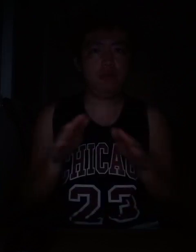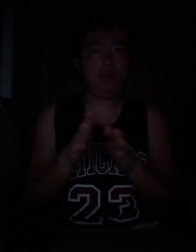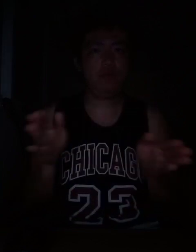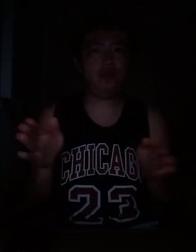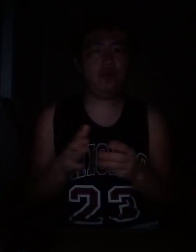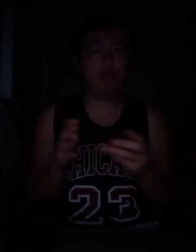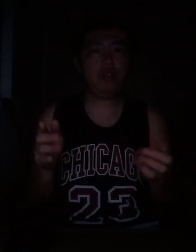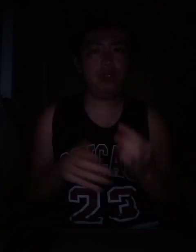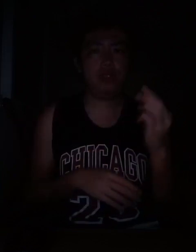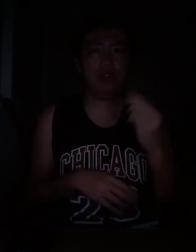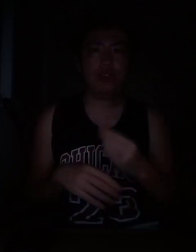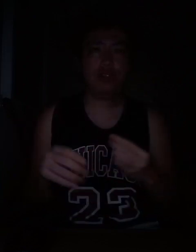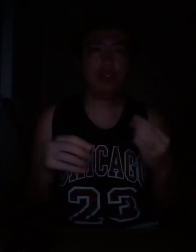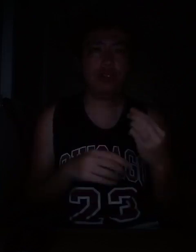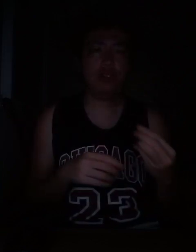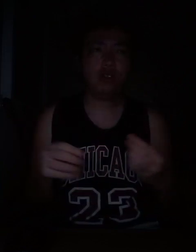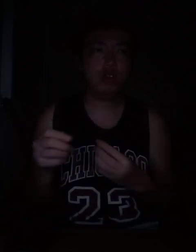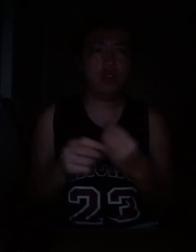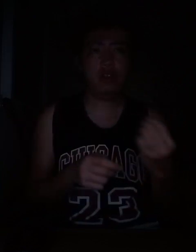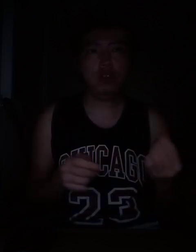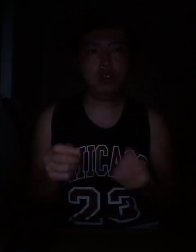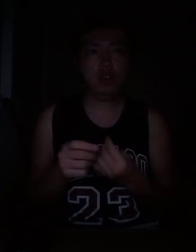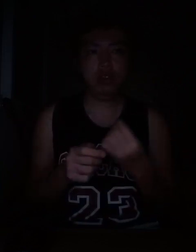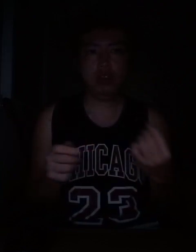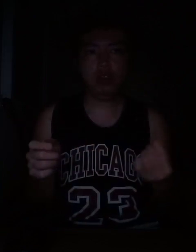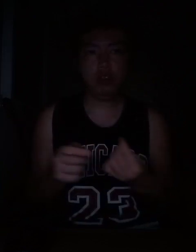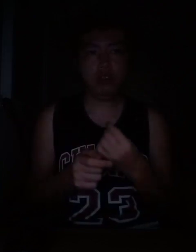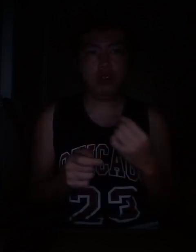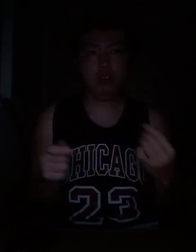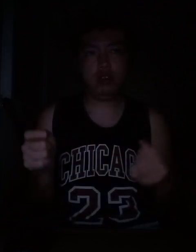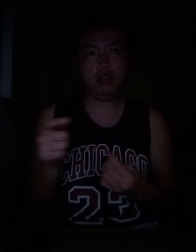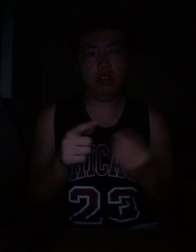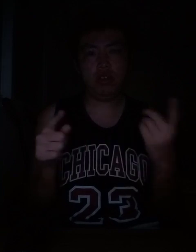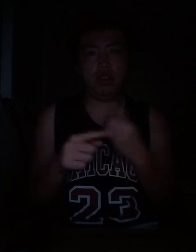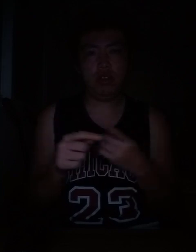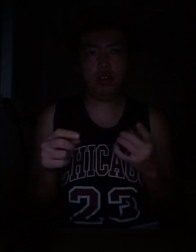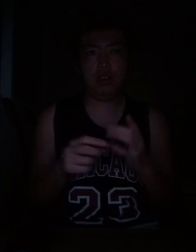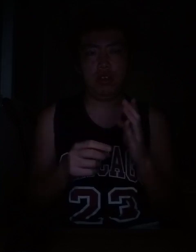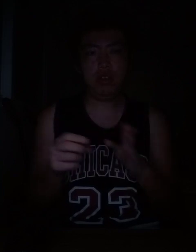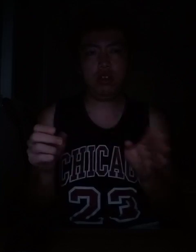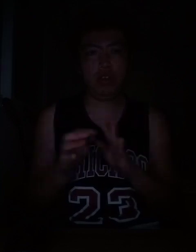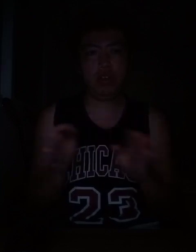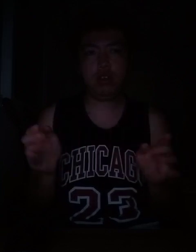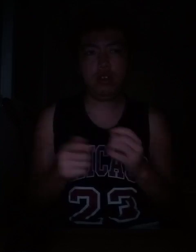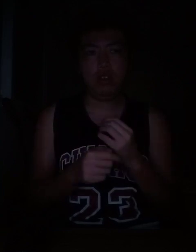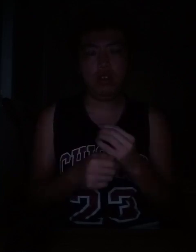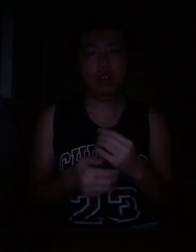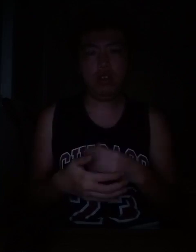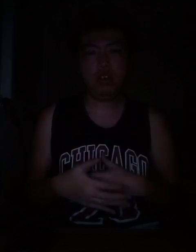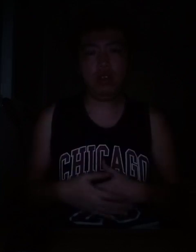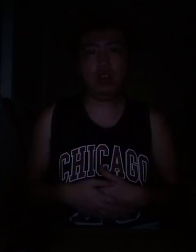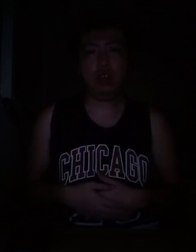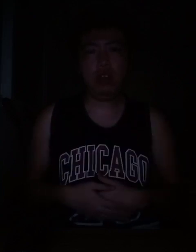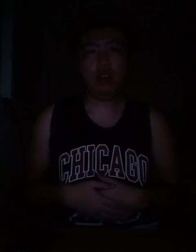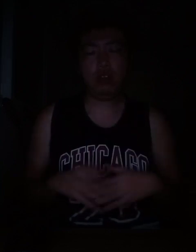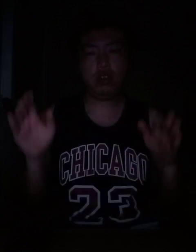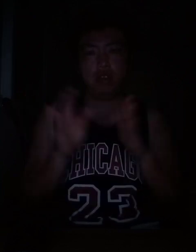행정기관이 각종 과태료와 부가금 등을 제대로 징수하지 않은 것으로 드러났습니다. 제주도